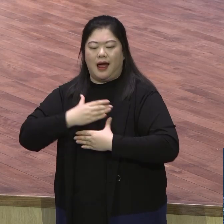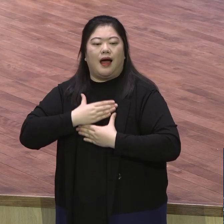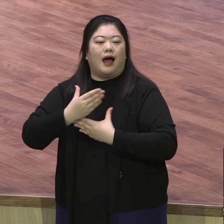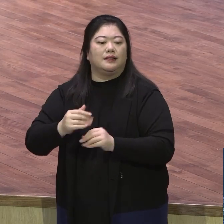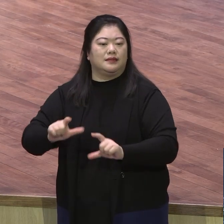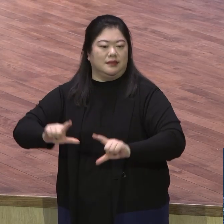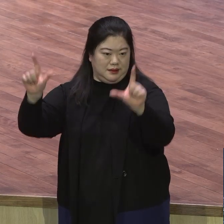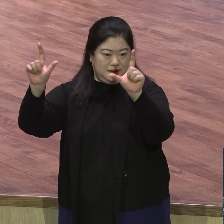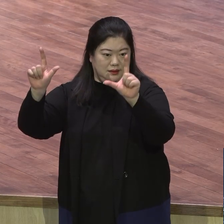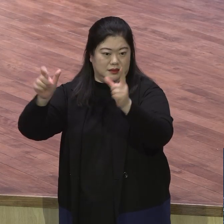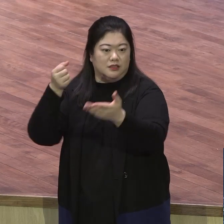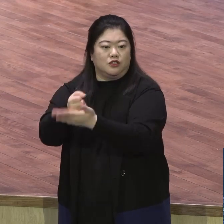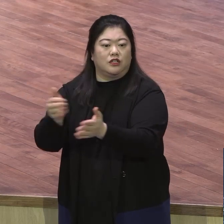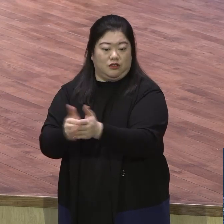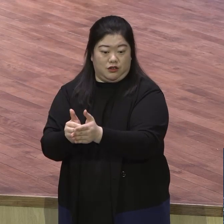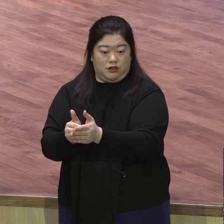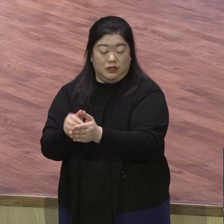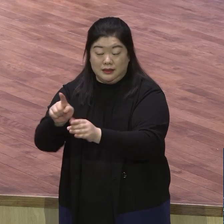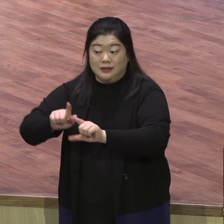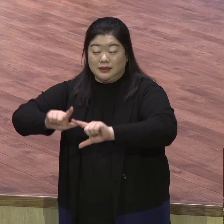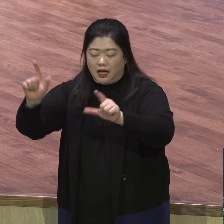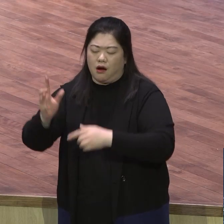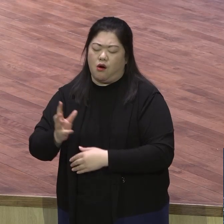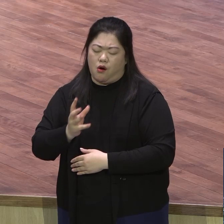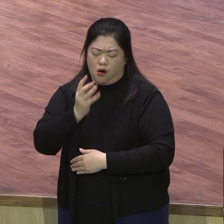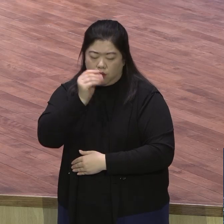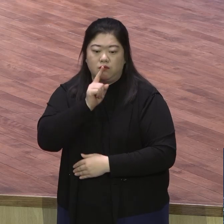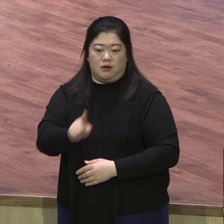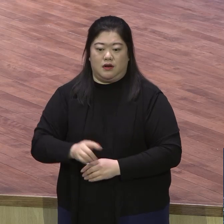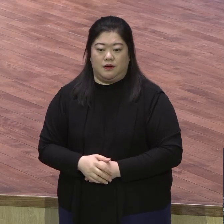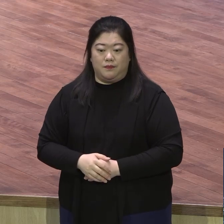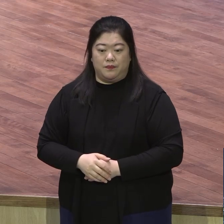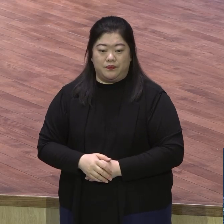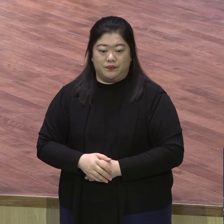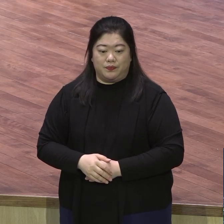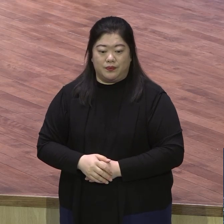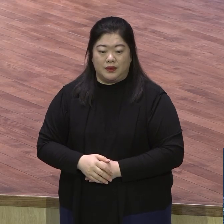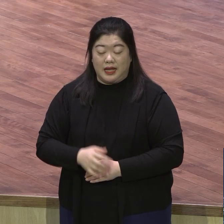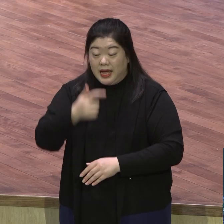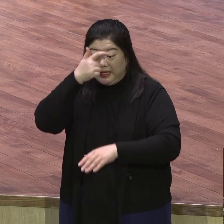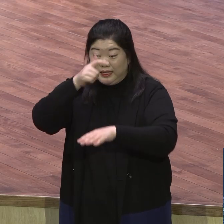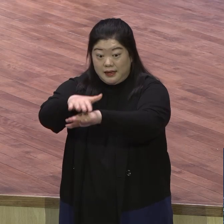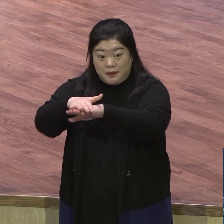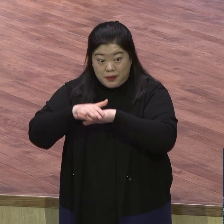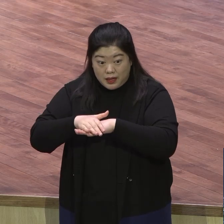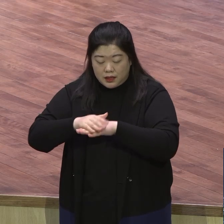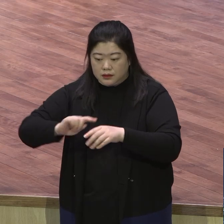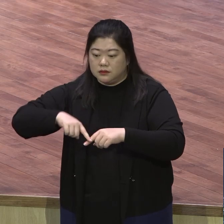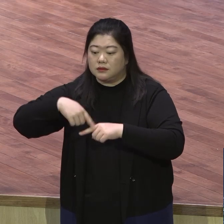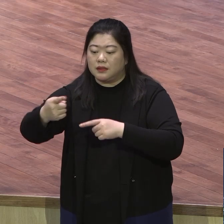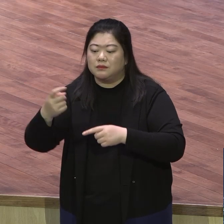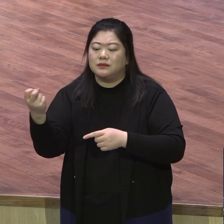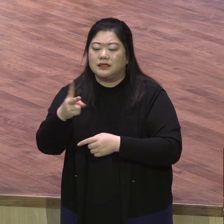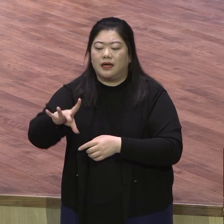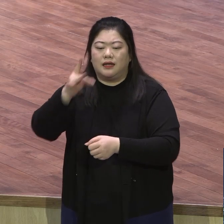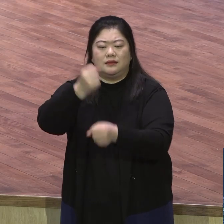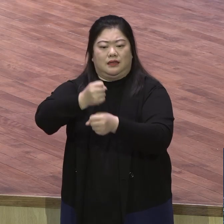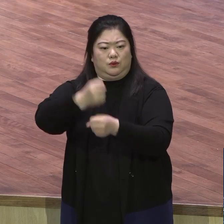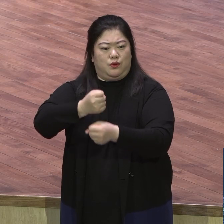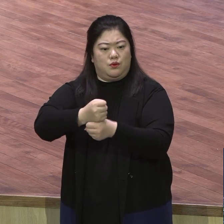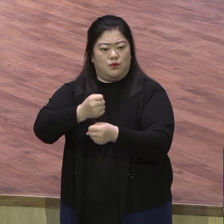기억하여 거룩하게 지키라. 예배를 통해서 재창조의 축복을 너가 처음에